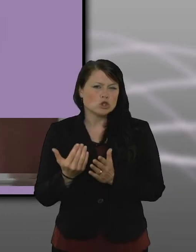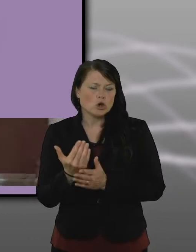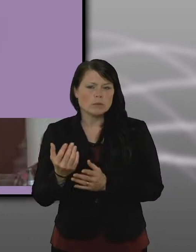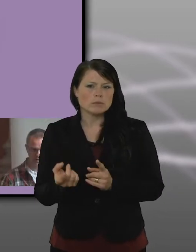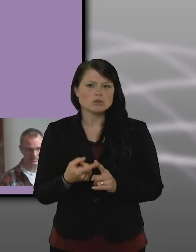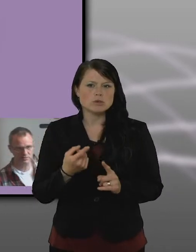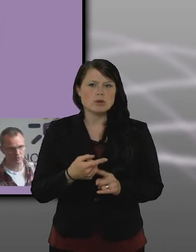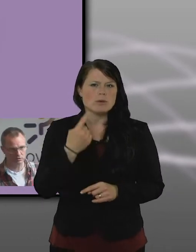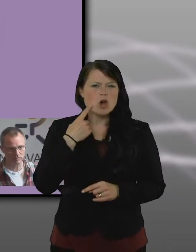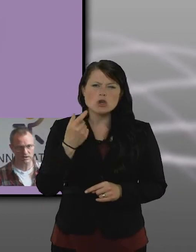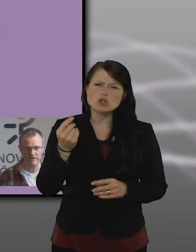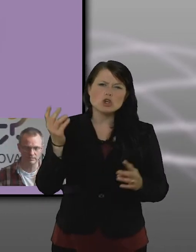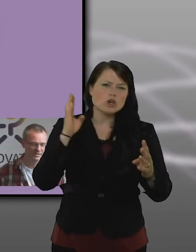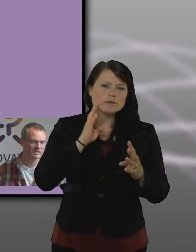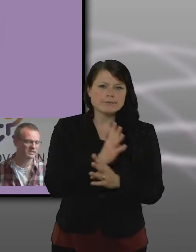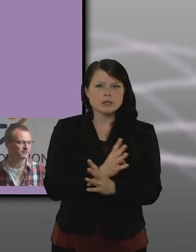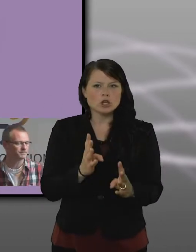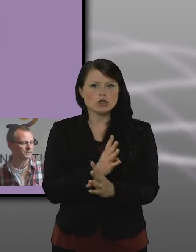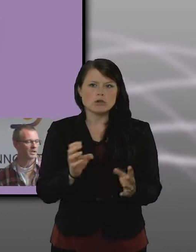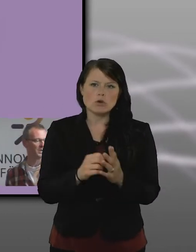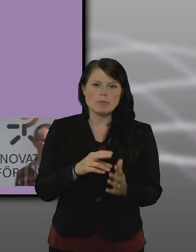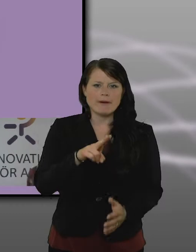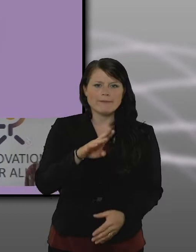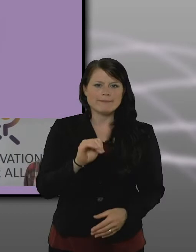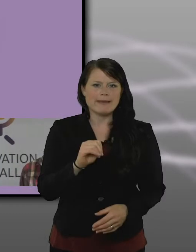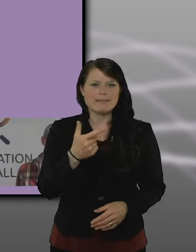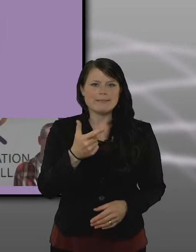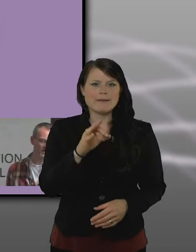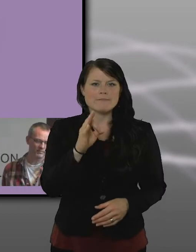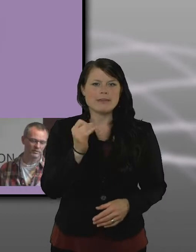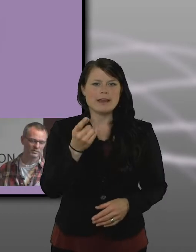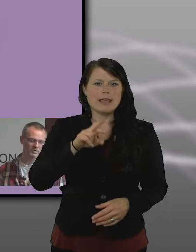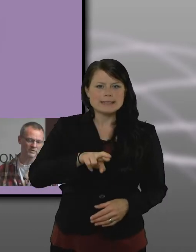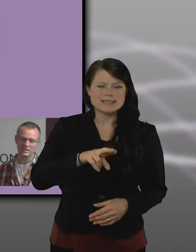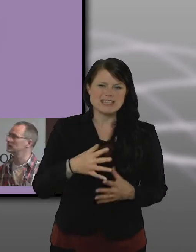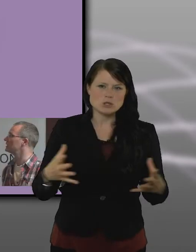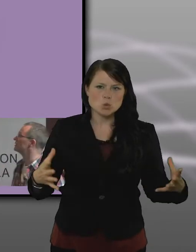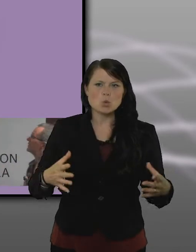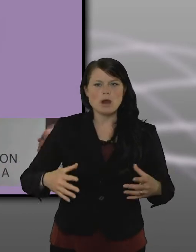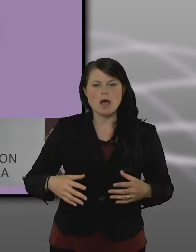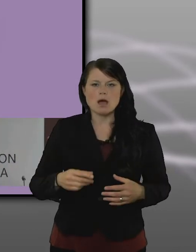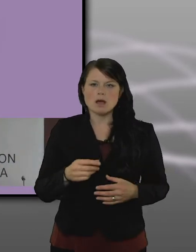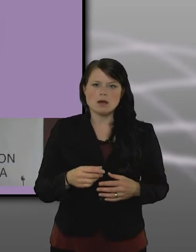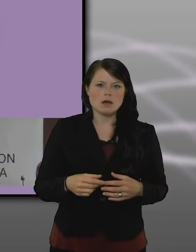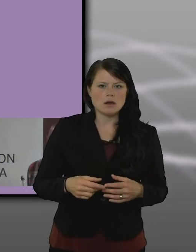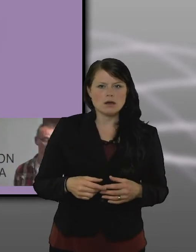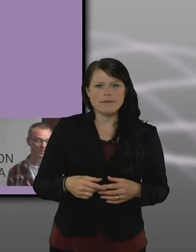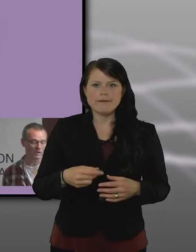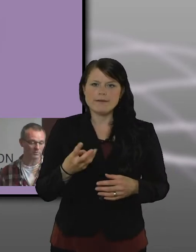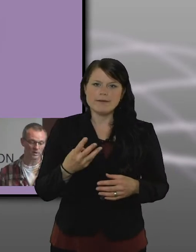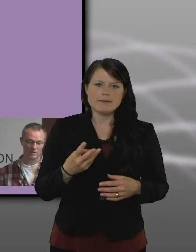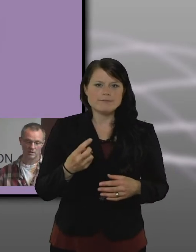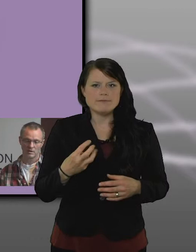om Netflix och stora filmtjänster. Och då tänkte jag, varför ska vi inte, går det verkligen inte